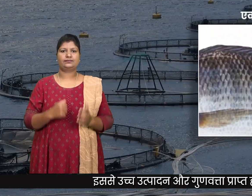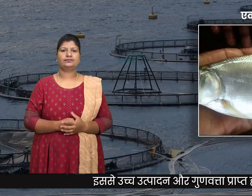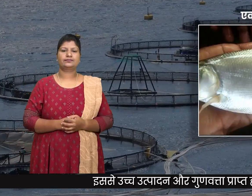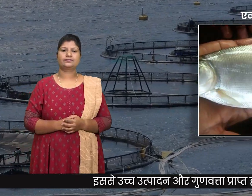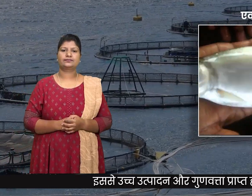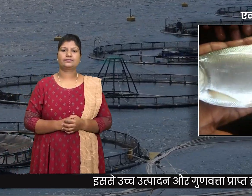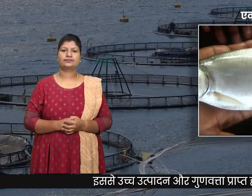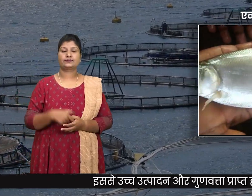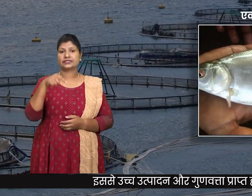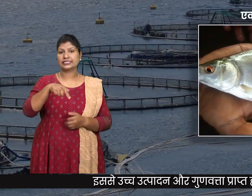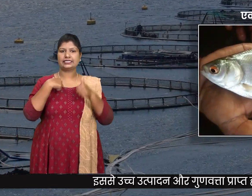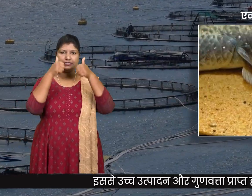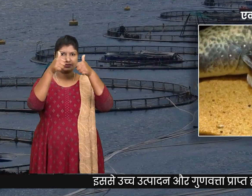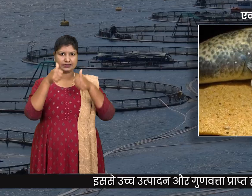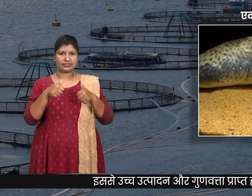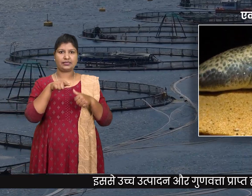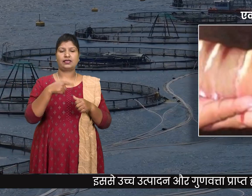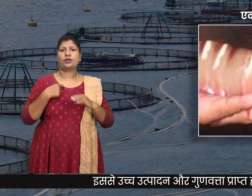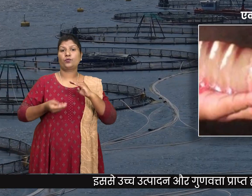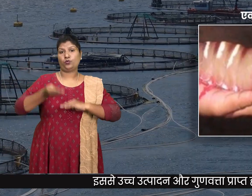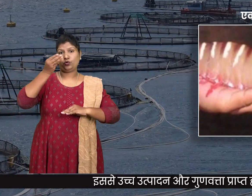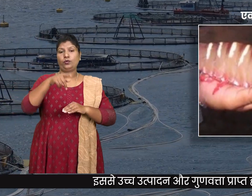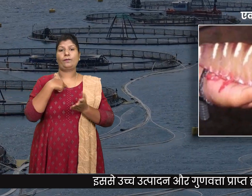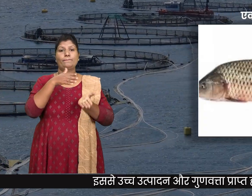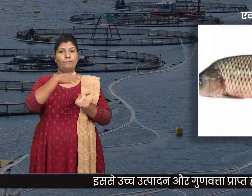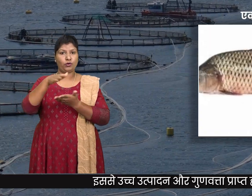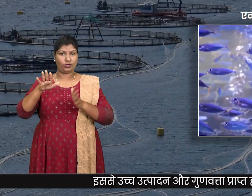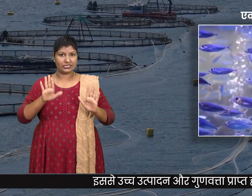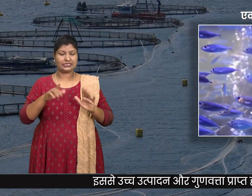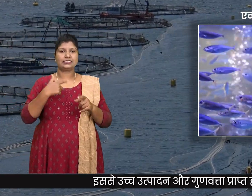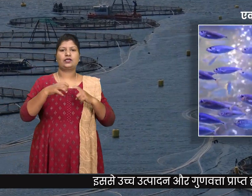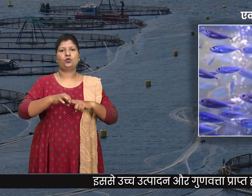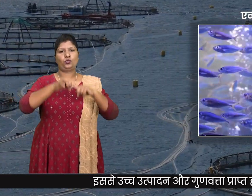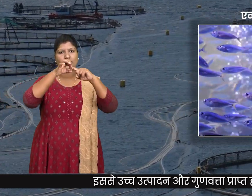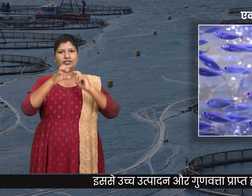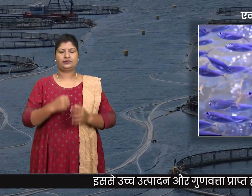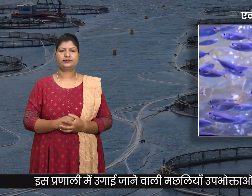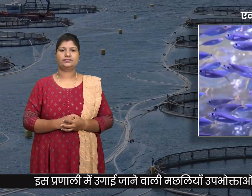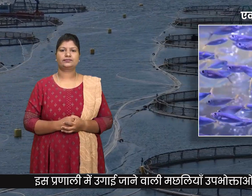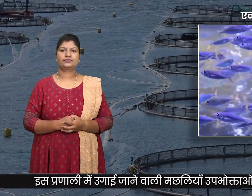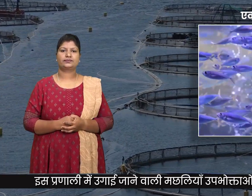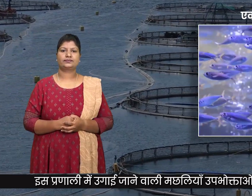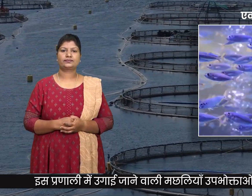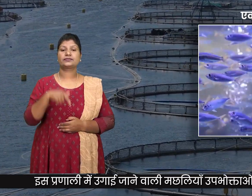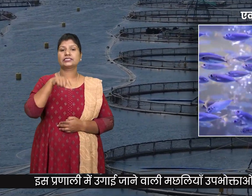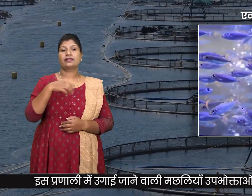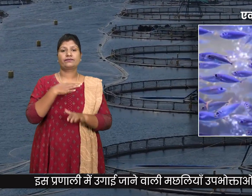इससे उच्च उत्पादन और गुणवत्ता प्राप्त होती है। इस प्रणाली में